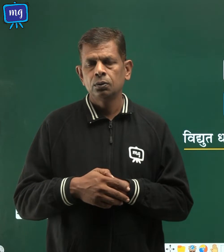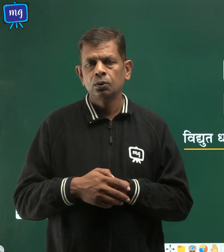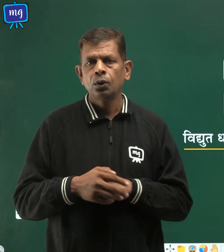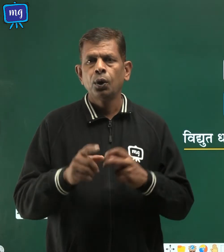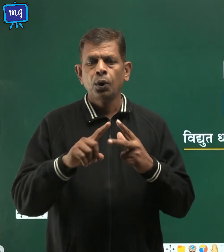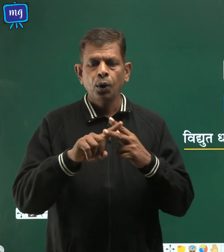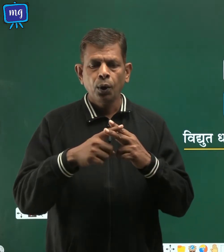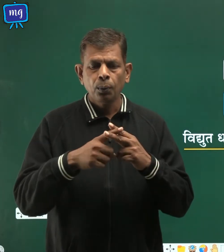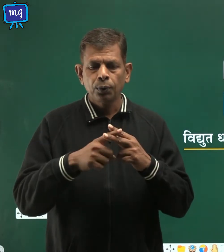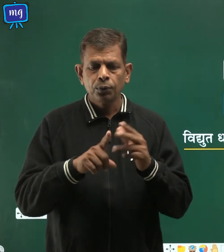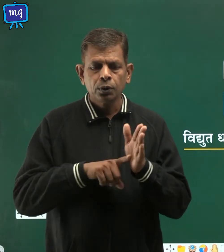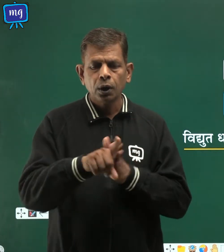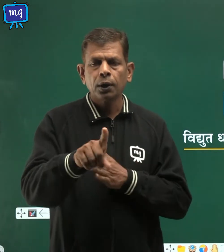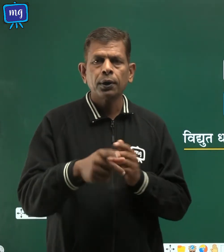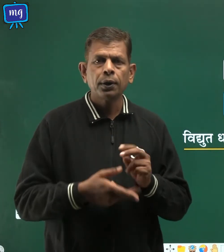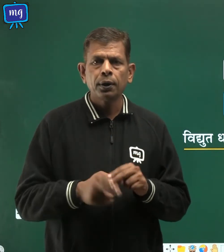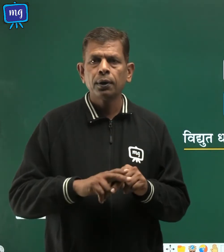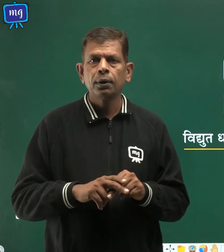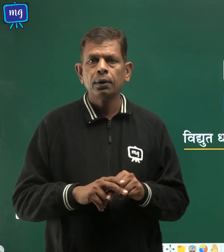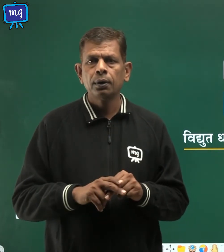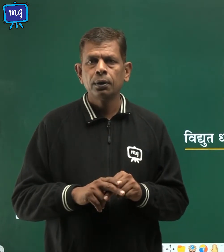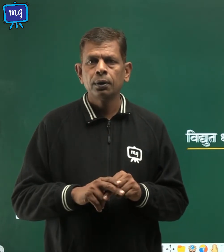विद्युत धारा के